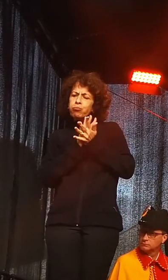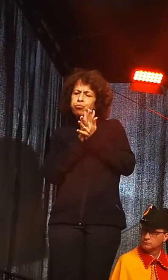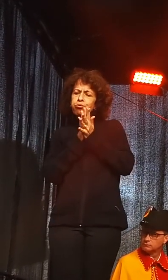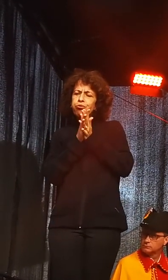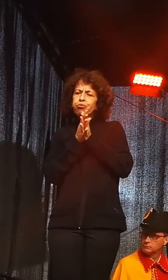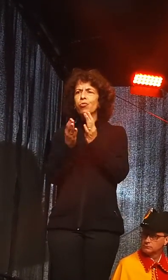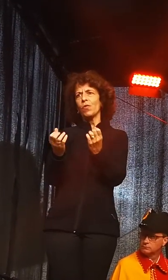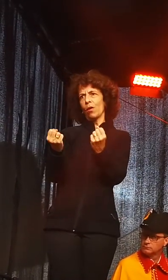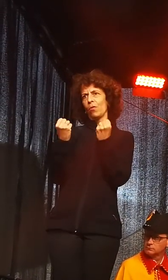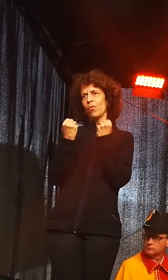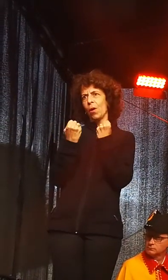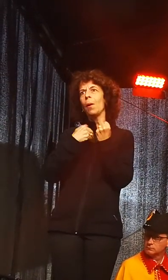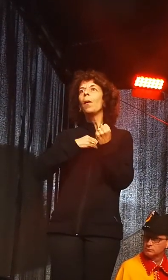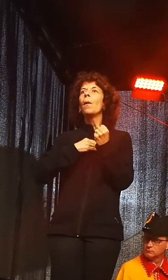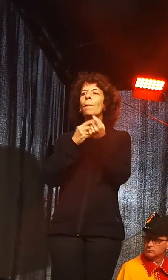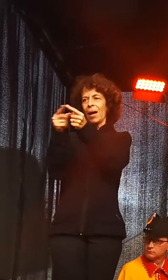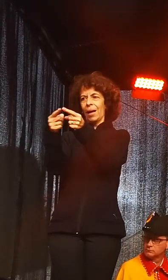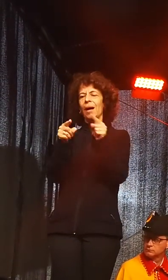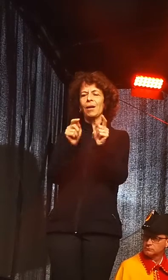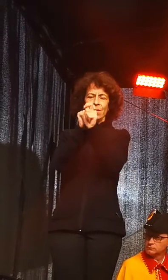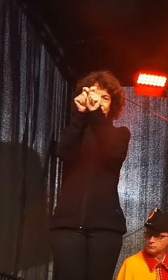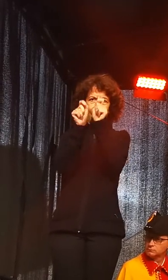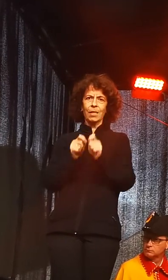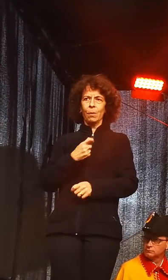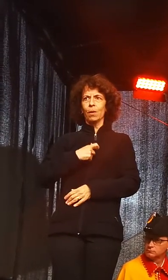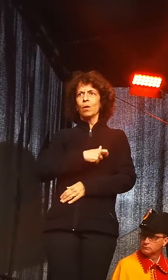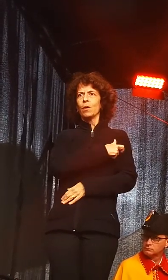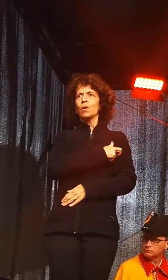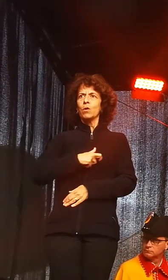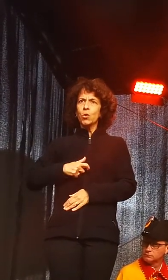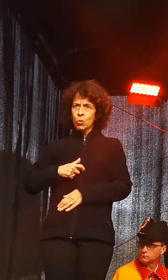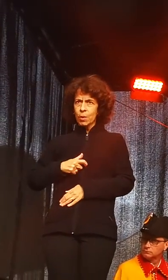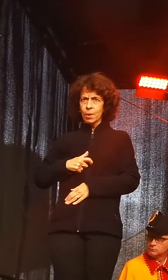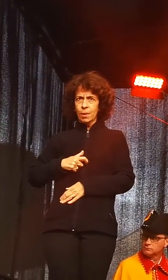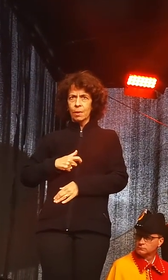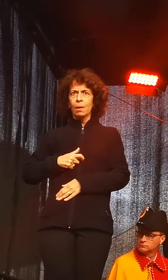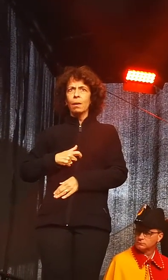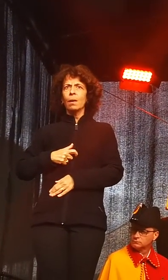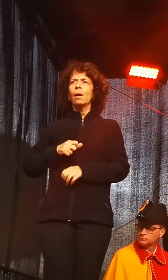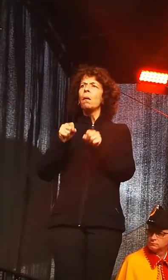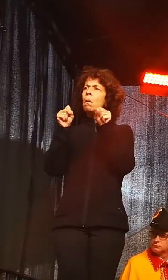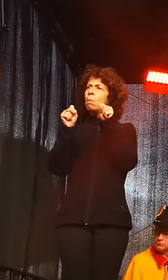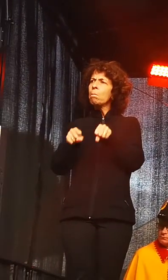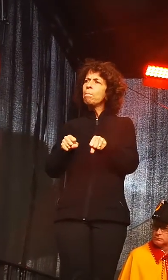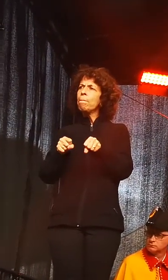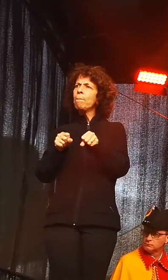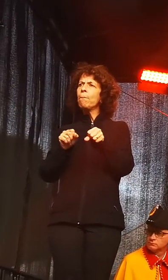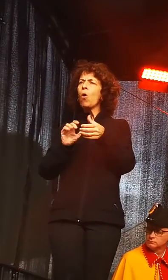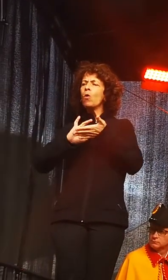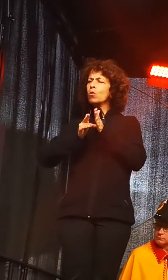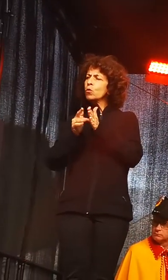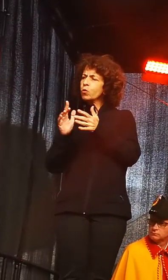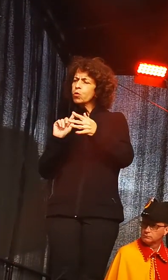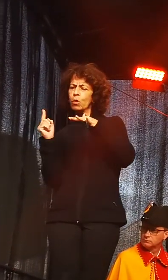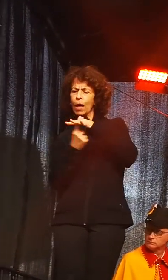cette diversité est respectueuse. Cette Suisse qui s'est intégrée et rassemblée sans distinction